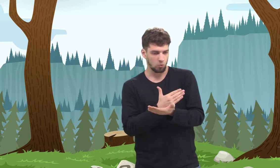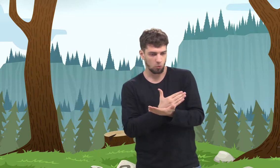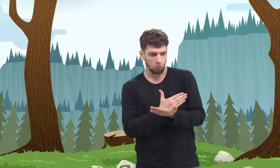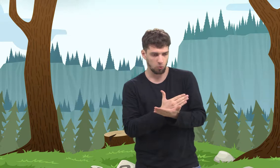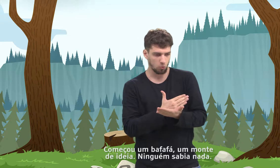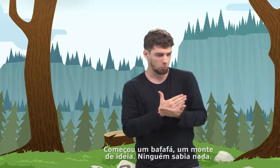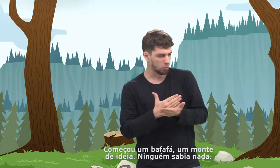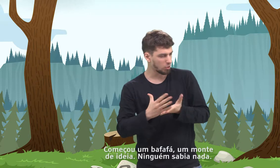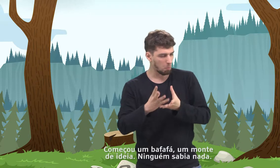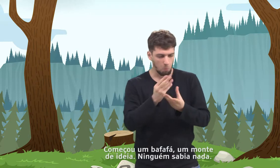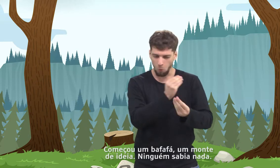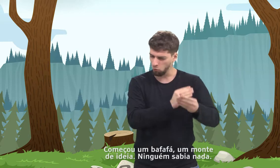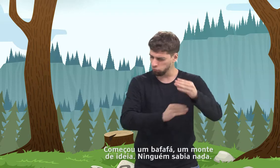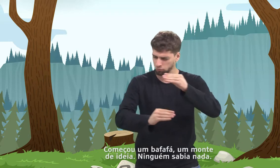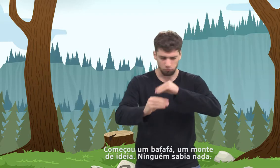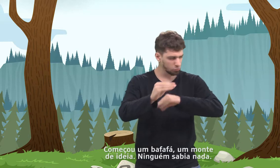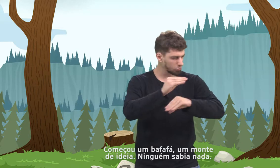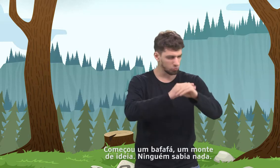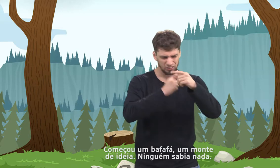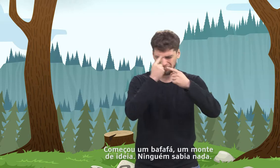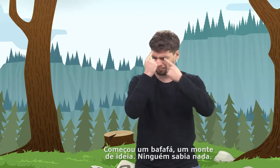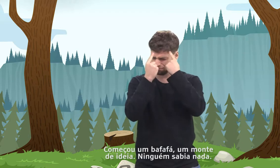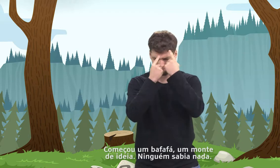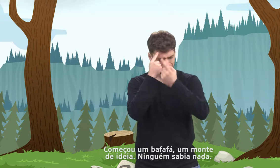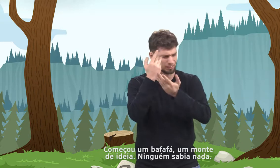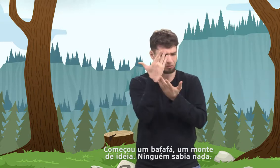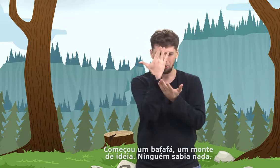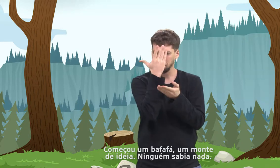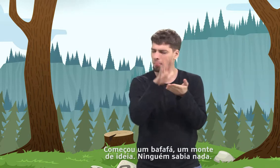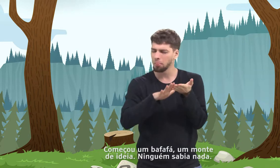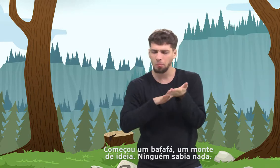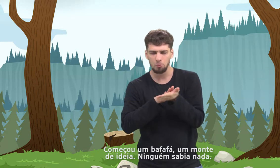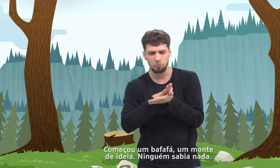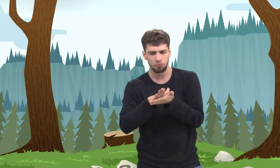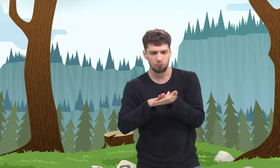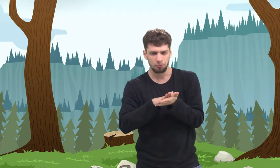começou um bafafá um monte de idéias ninguém sabia nada